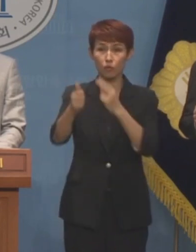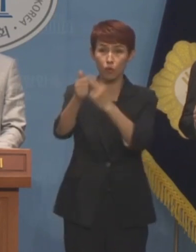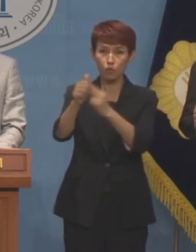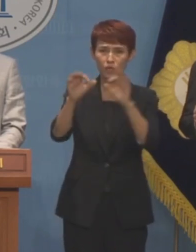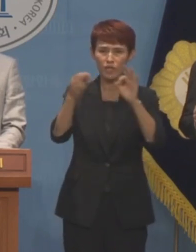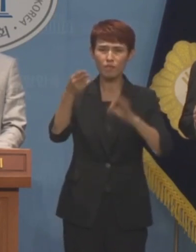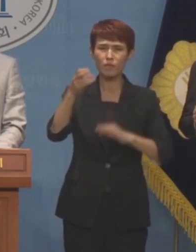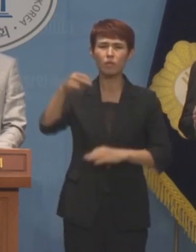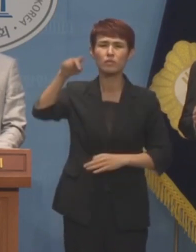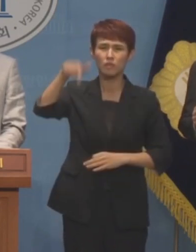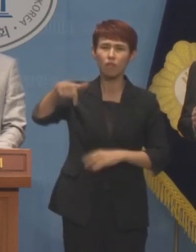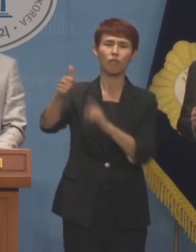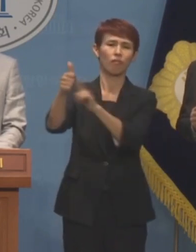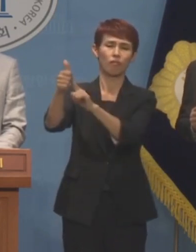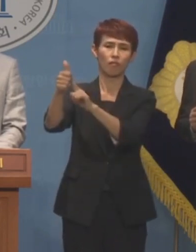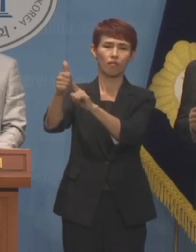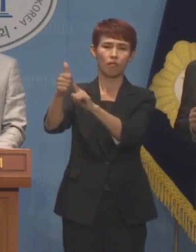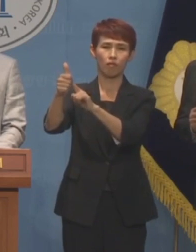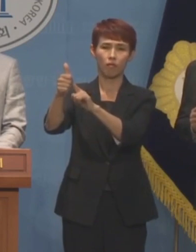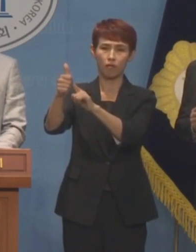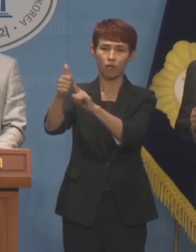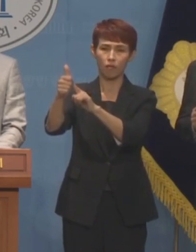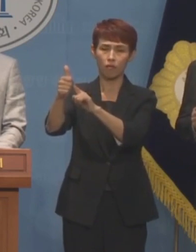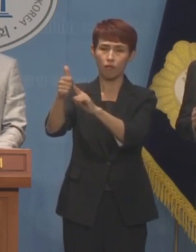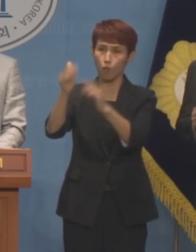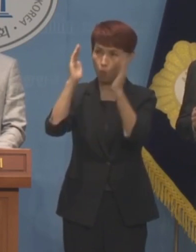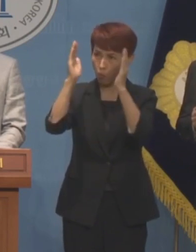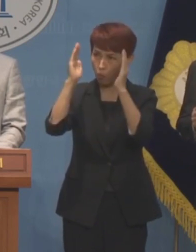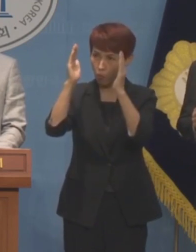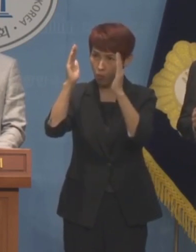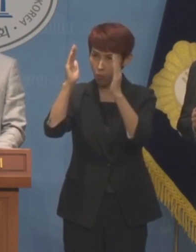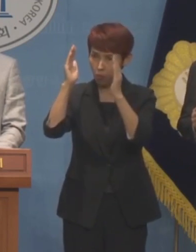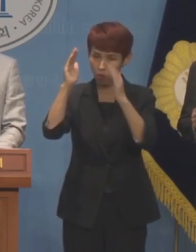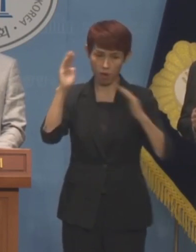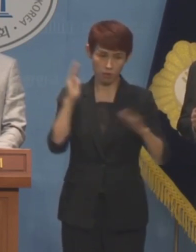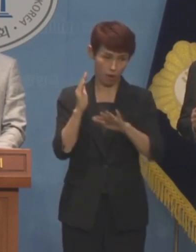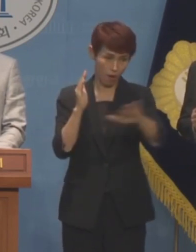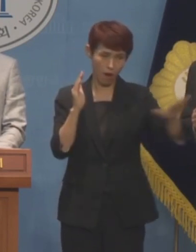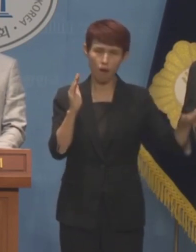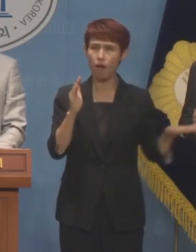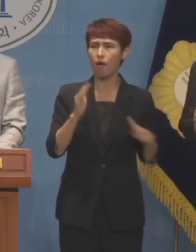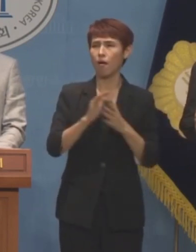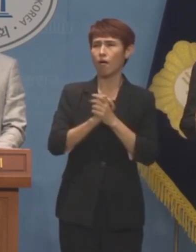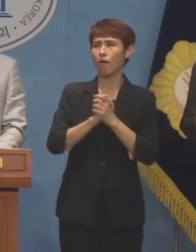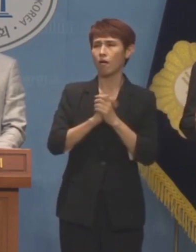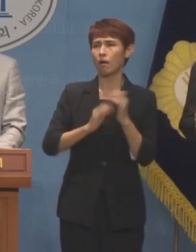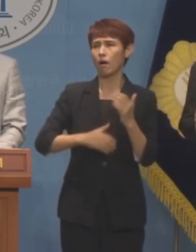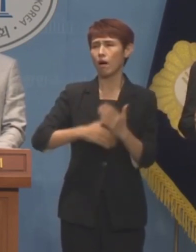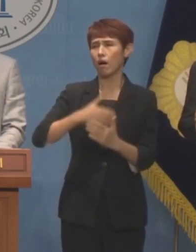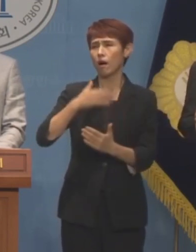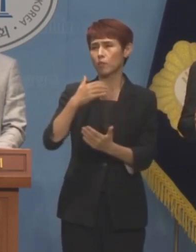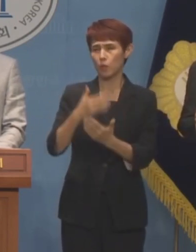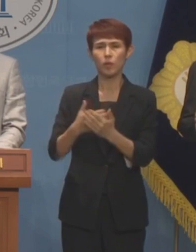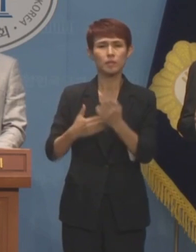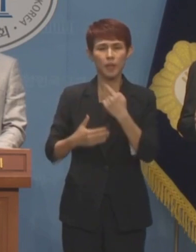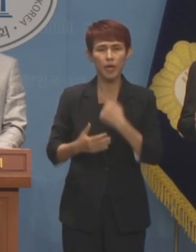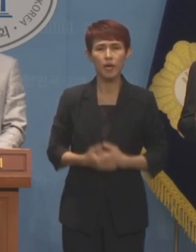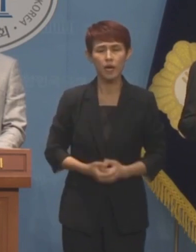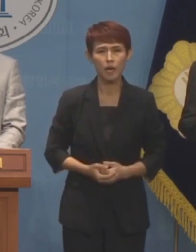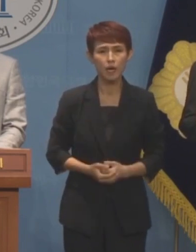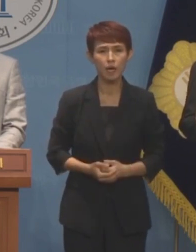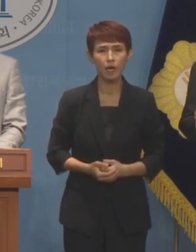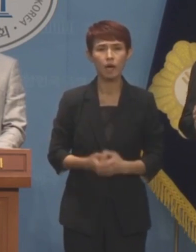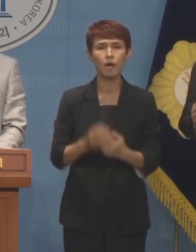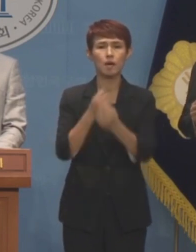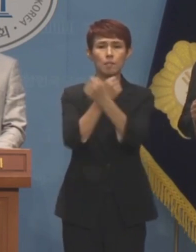김영석입니다. 그때의 수업은 저뿐만 아니라 많은 학생들에게 감동을 주기에 충분했었습니다.